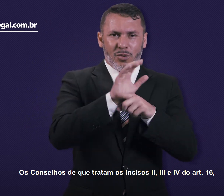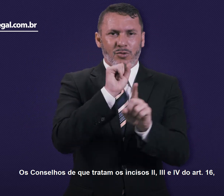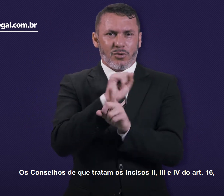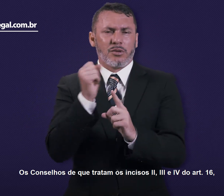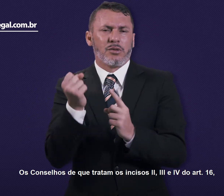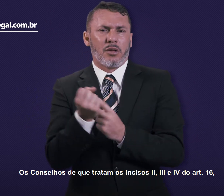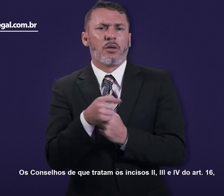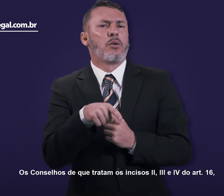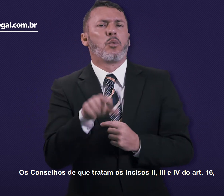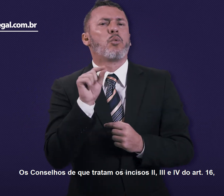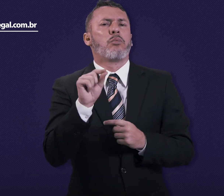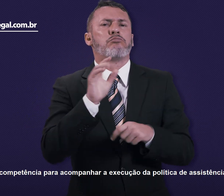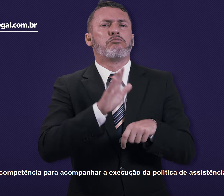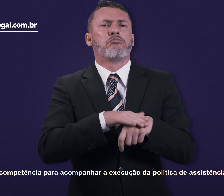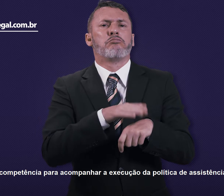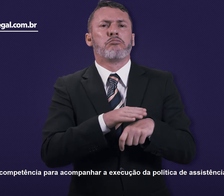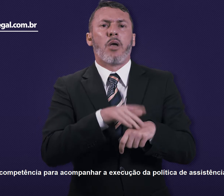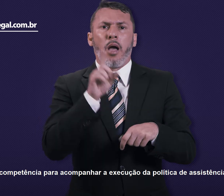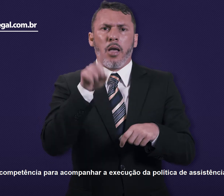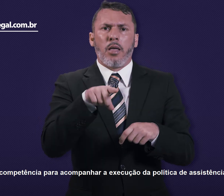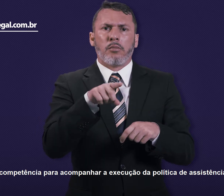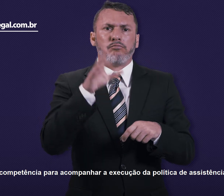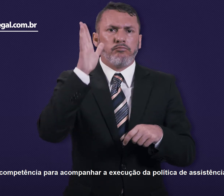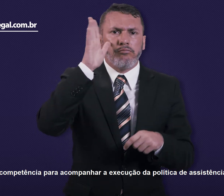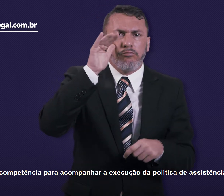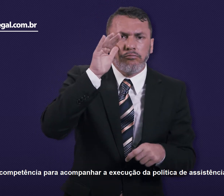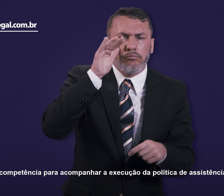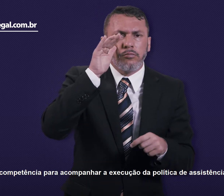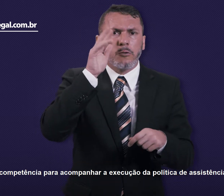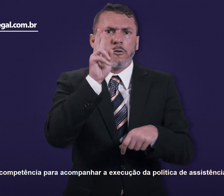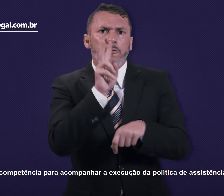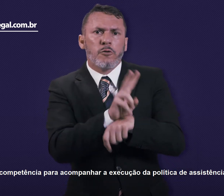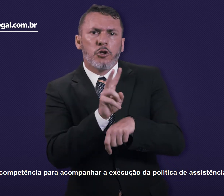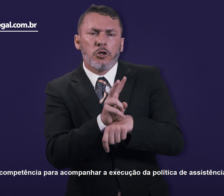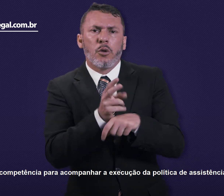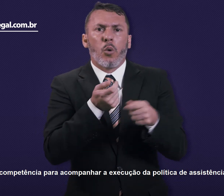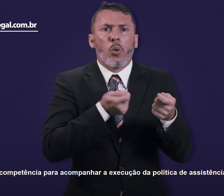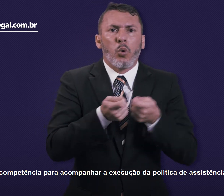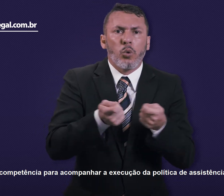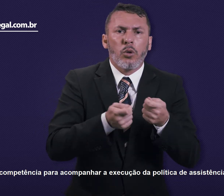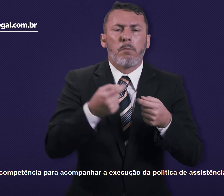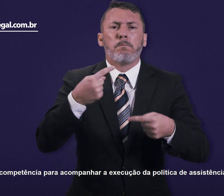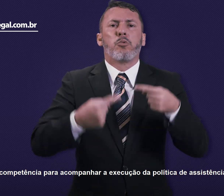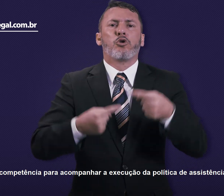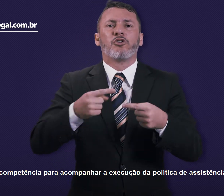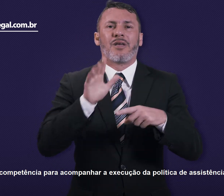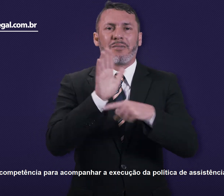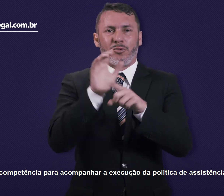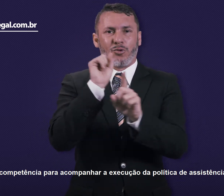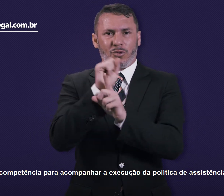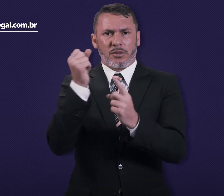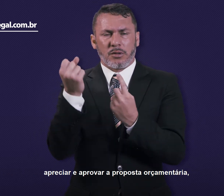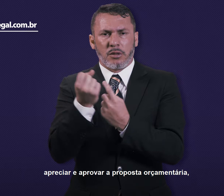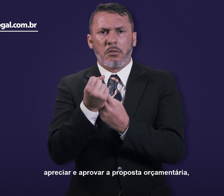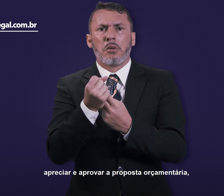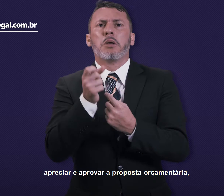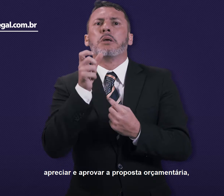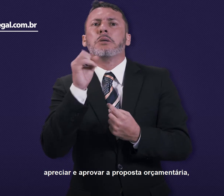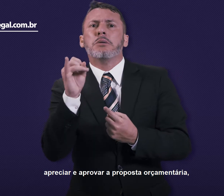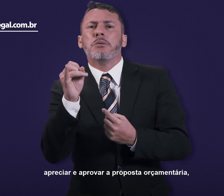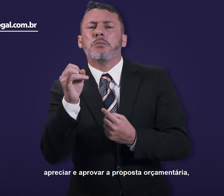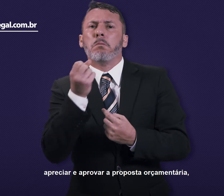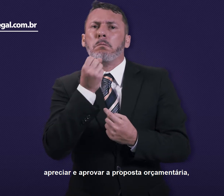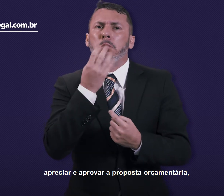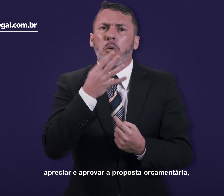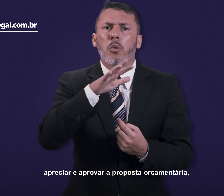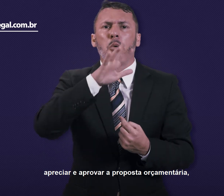4 do artigo 16, com competência para acompanhar a execução da política de assistência social, apreciar